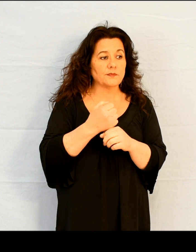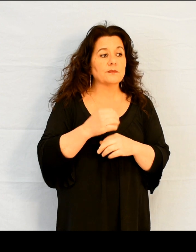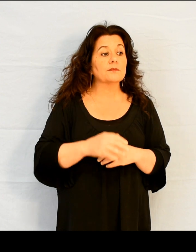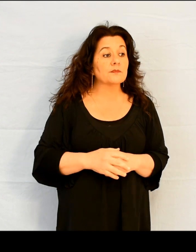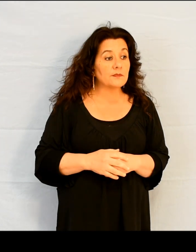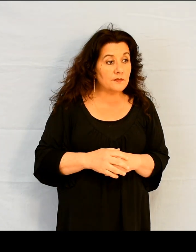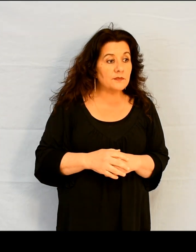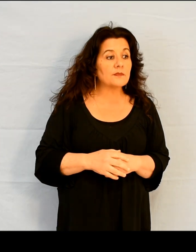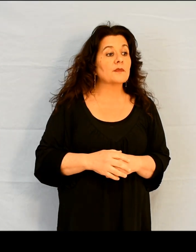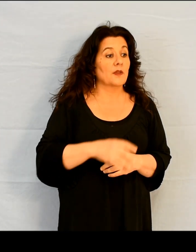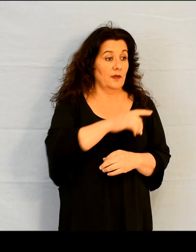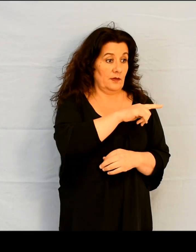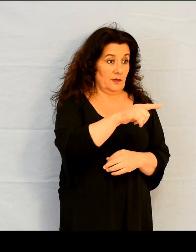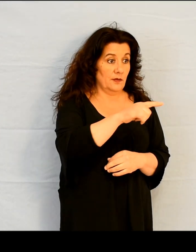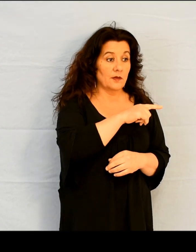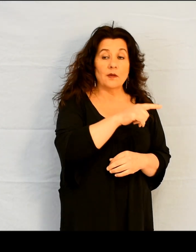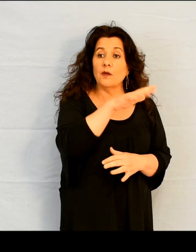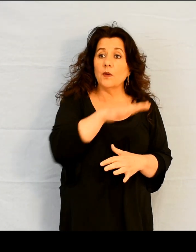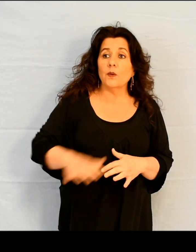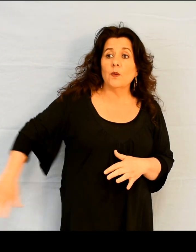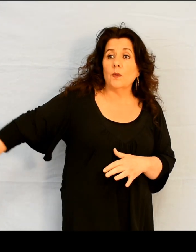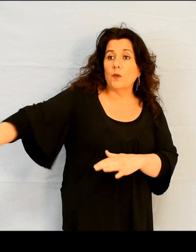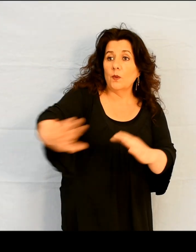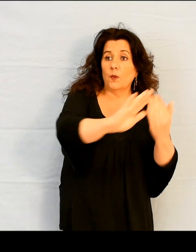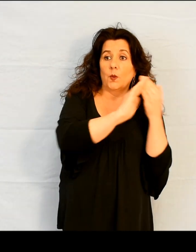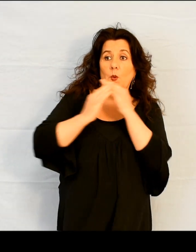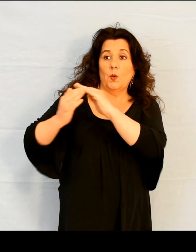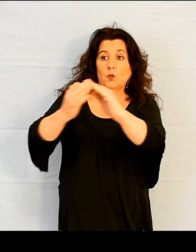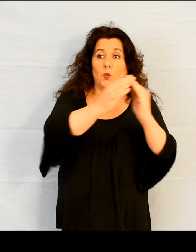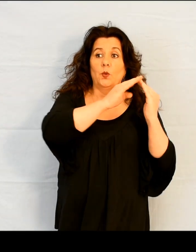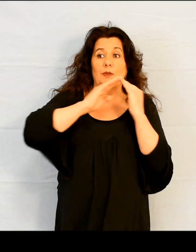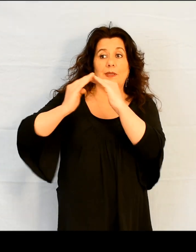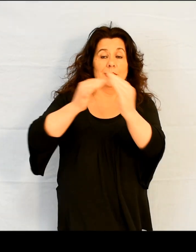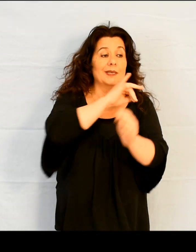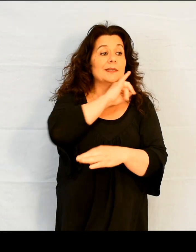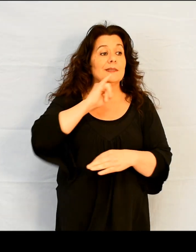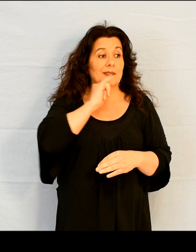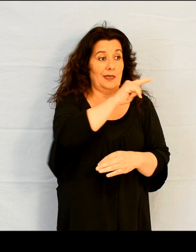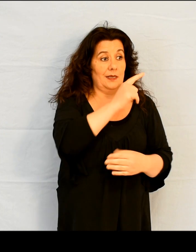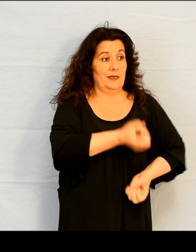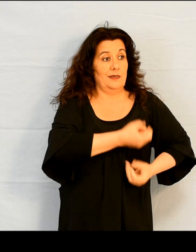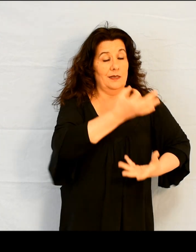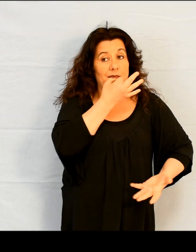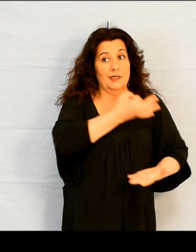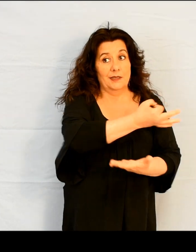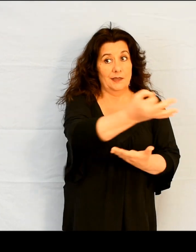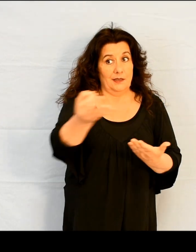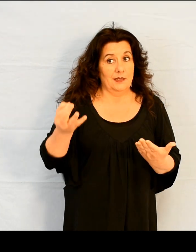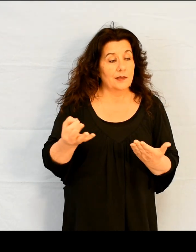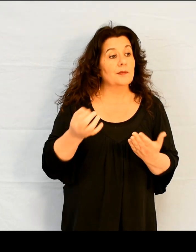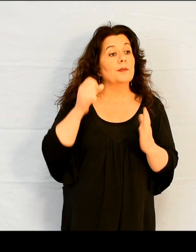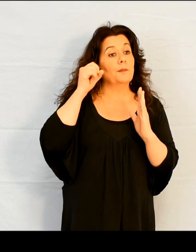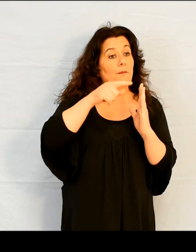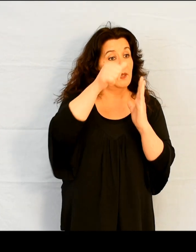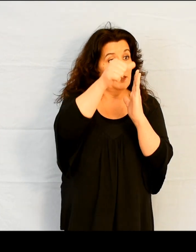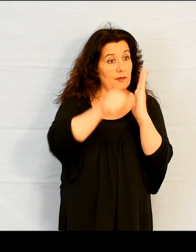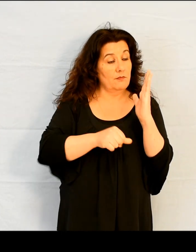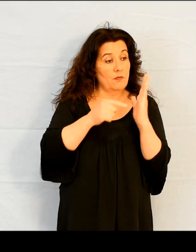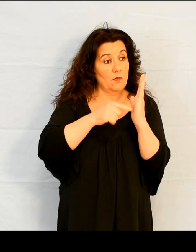Parlez ainsi à toute la communauté d'Israël. Le 10 de ce mois, que l'on